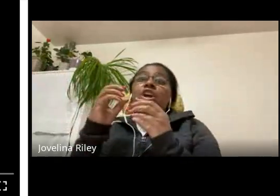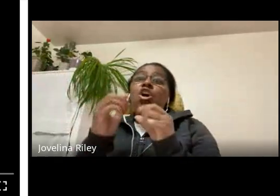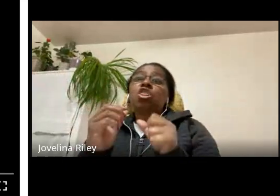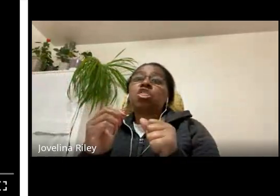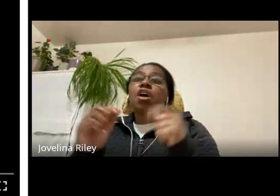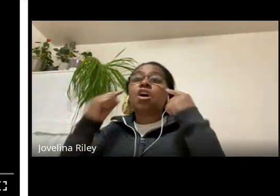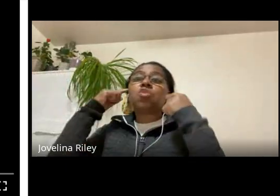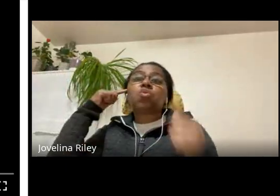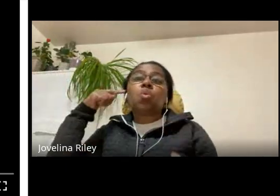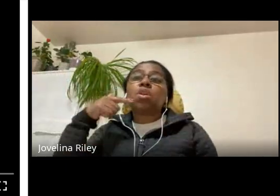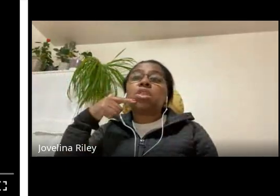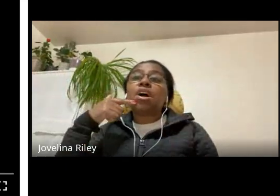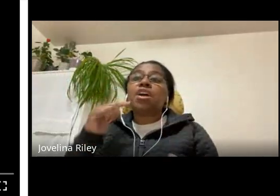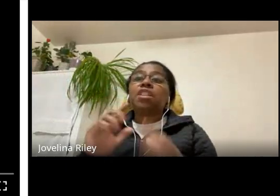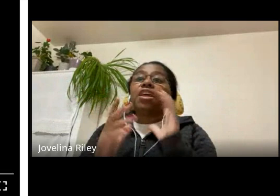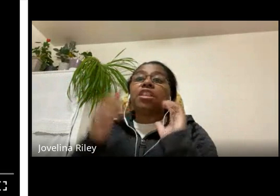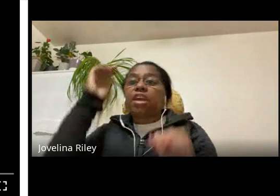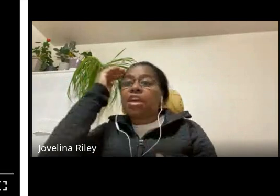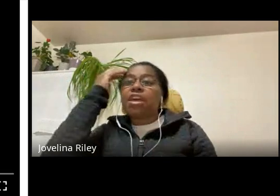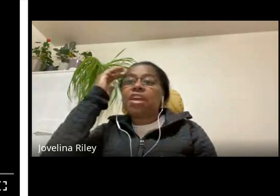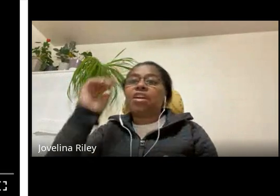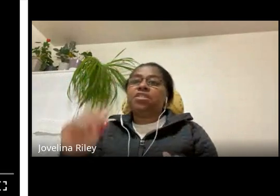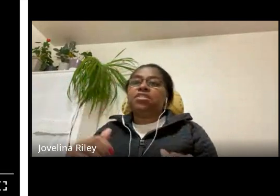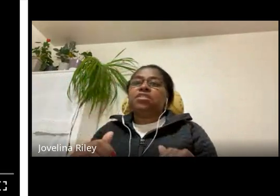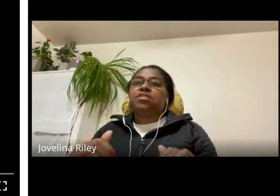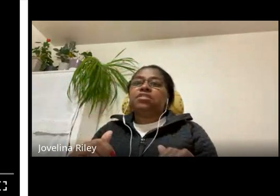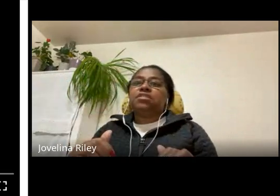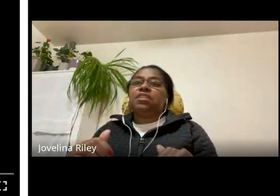para criança surda entender.